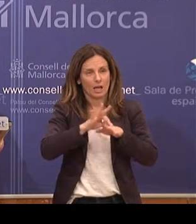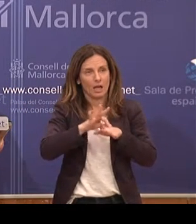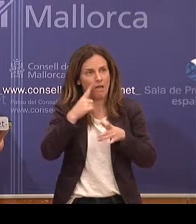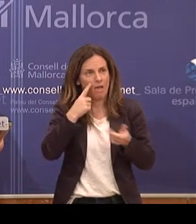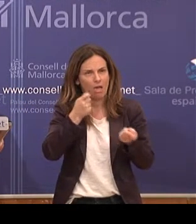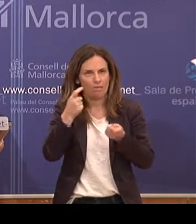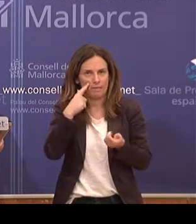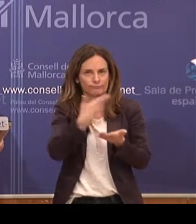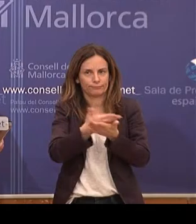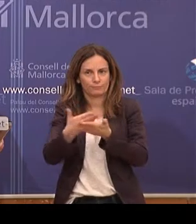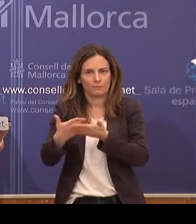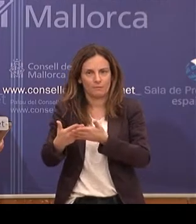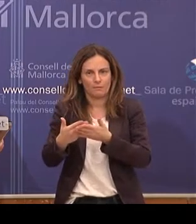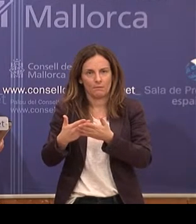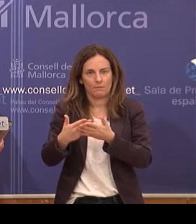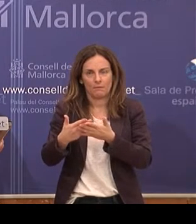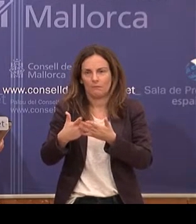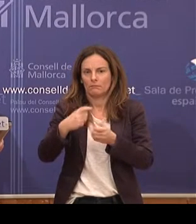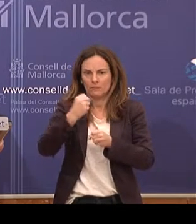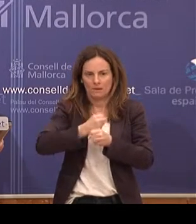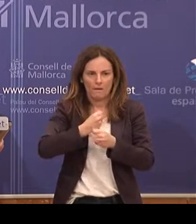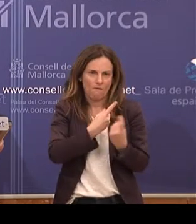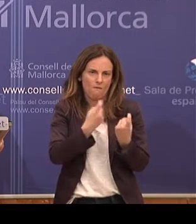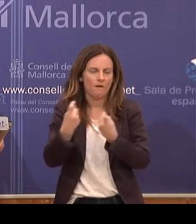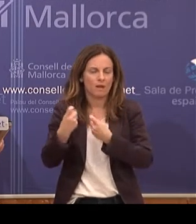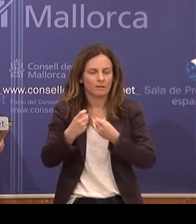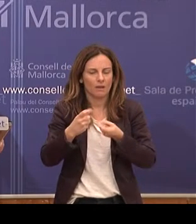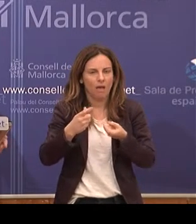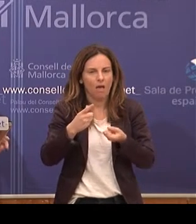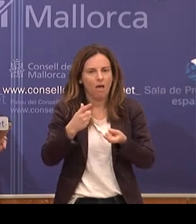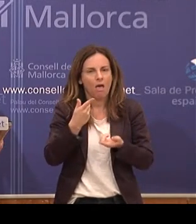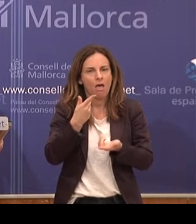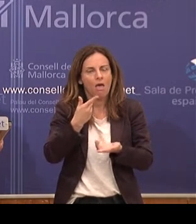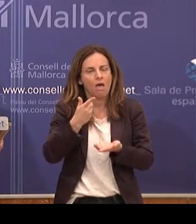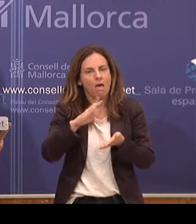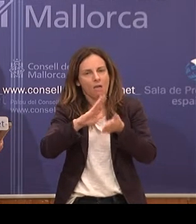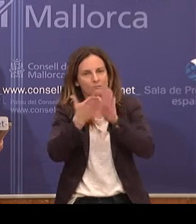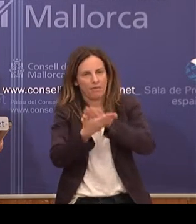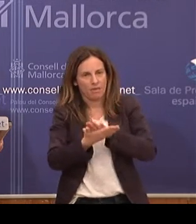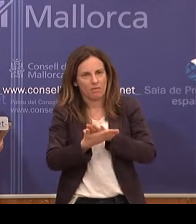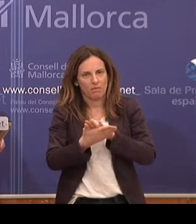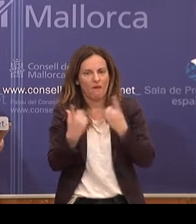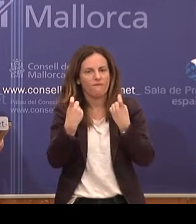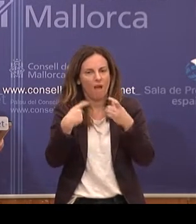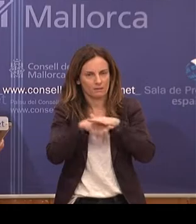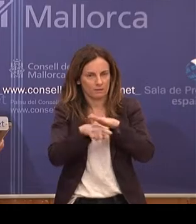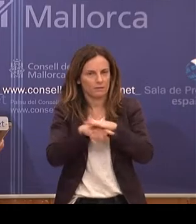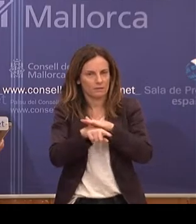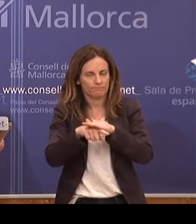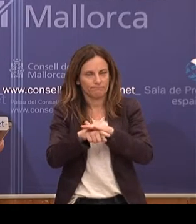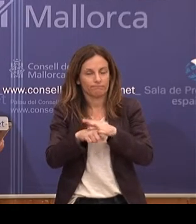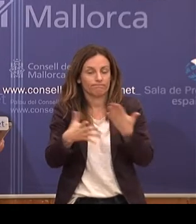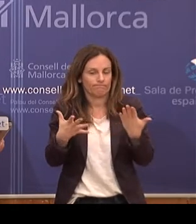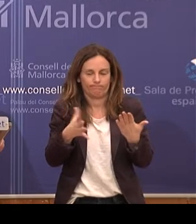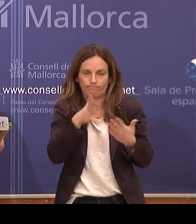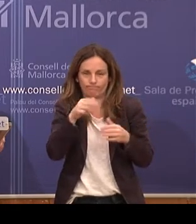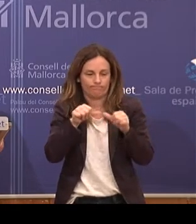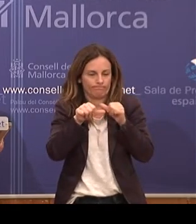res d'això i tampoc cobra interessos perquè fins que no inicien la recaptació tampoc començarem a cobrar interessos damunt d'aquestes sancions.